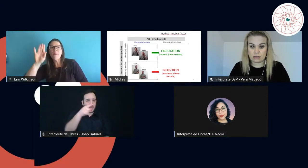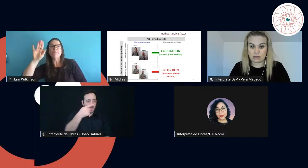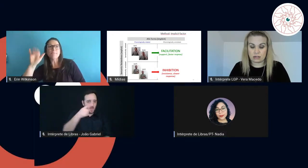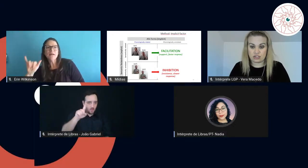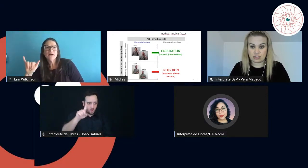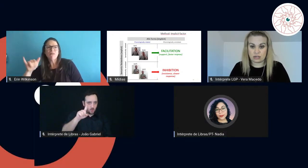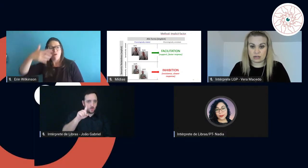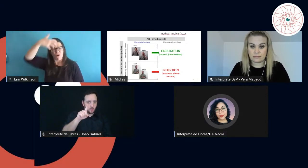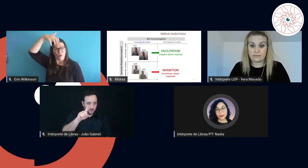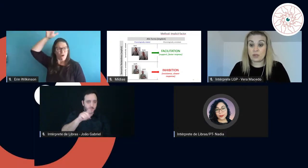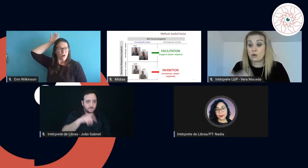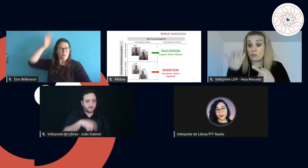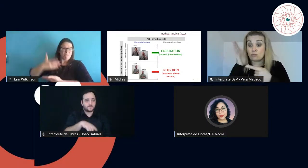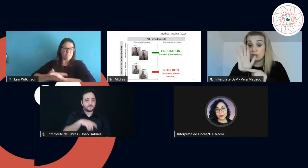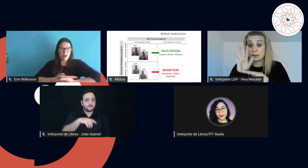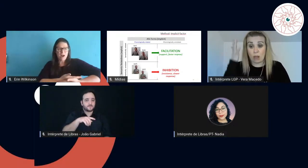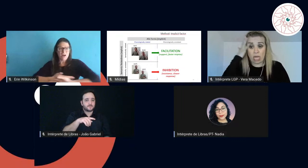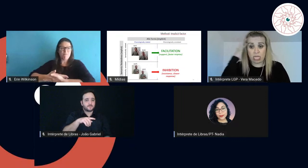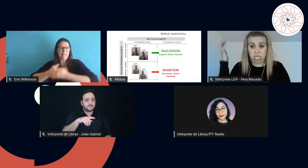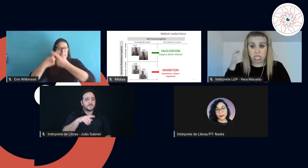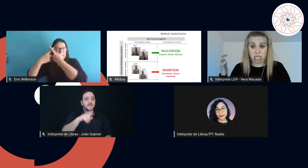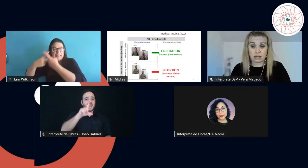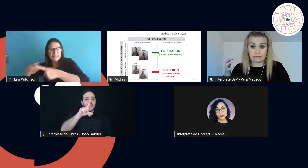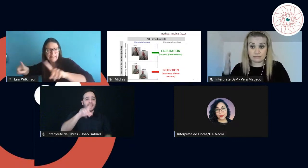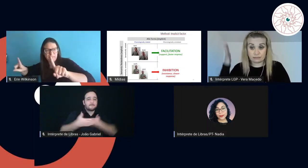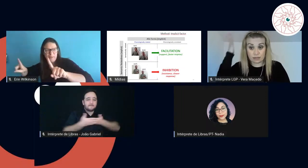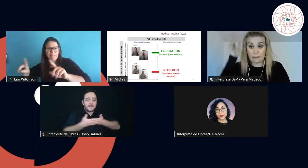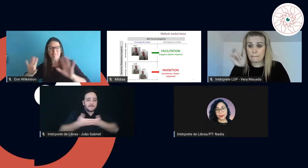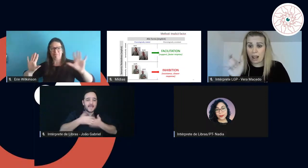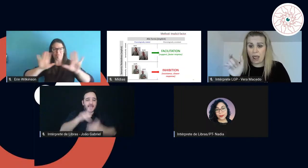similares. No caso de leão, por